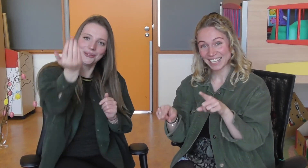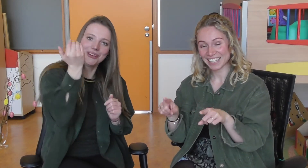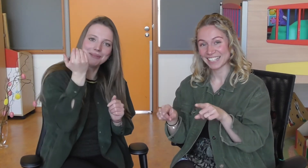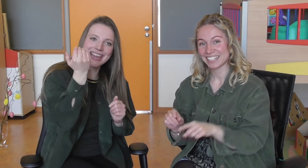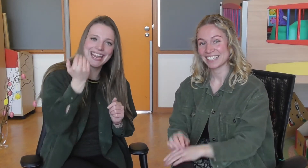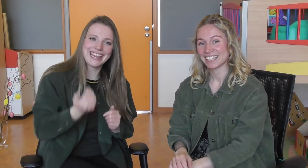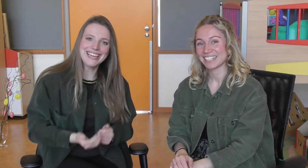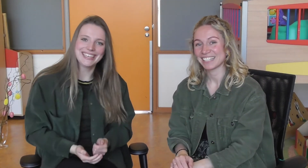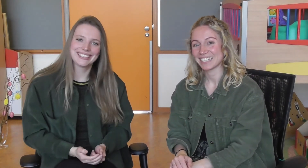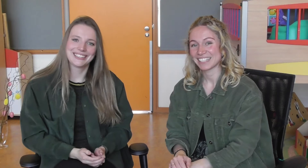jullie mee?